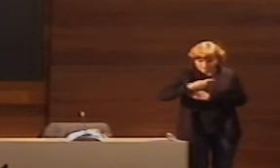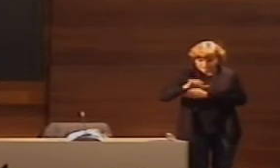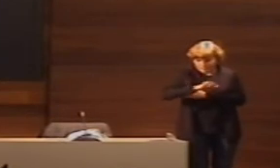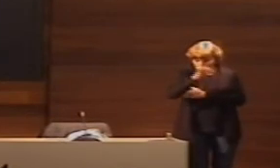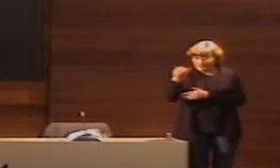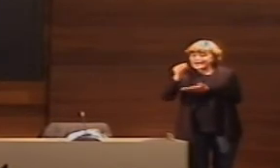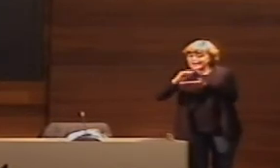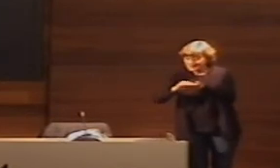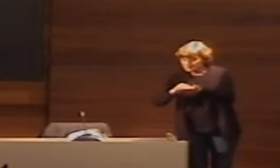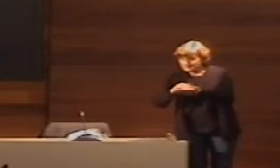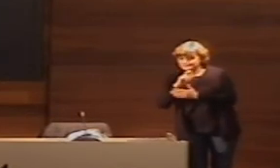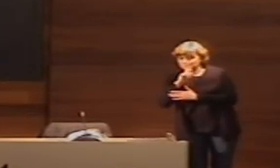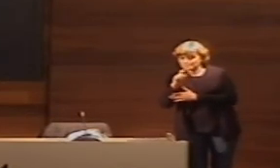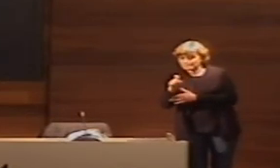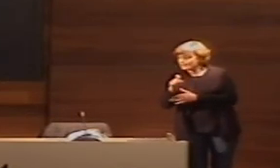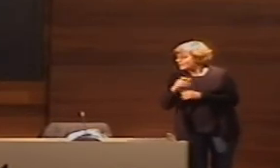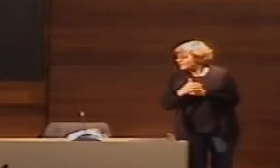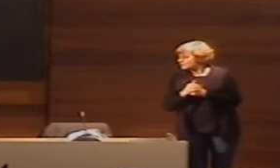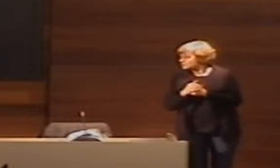Bueno, comentar que, claro,